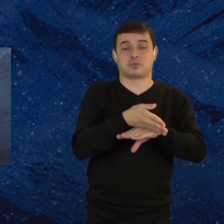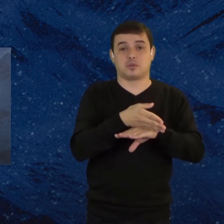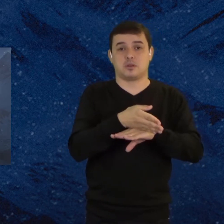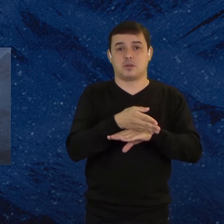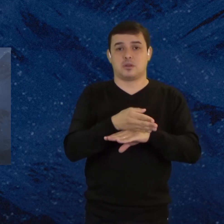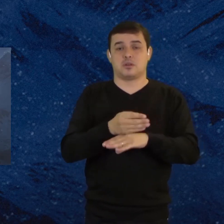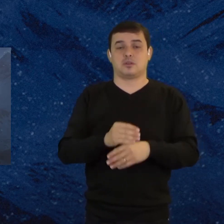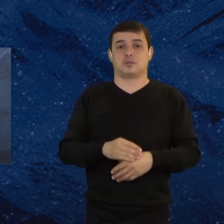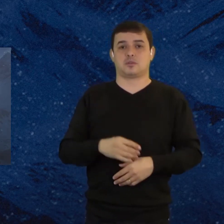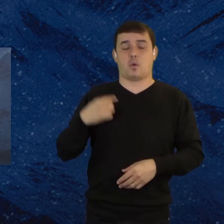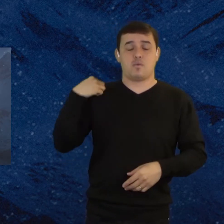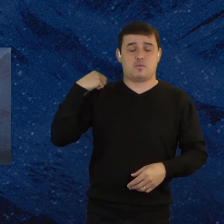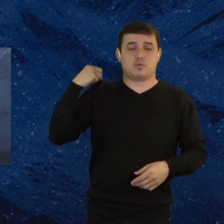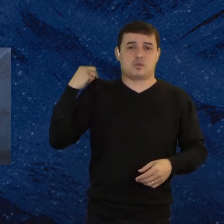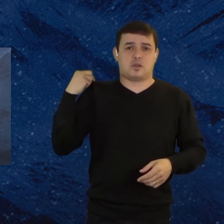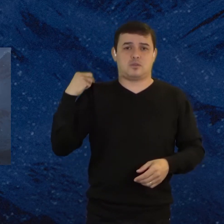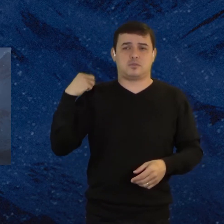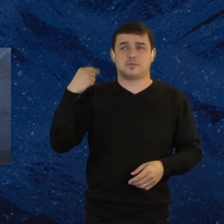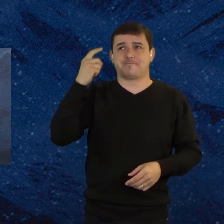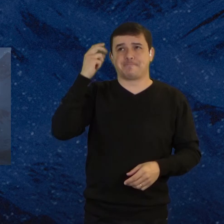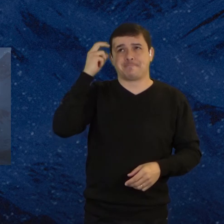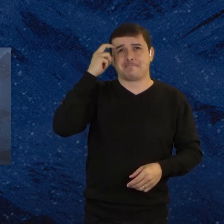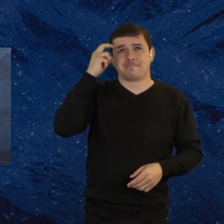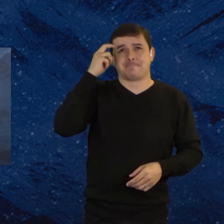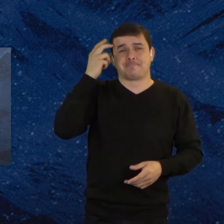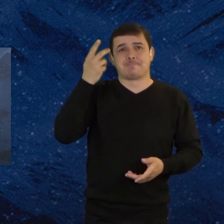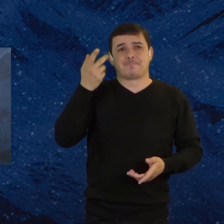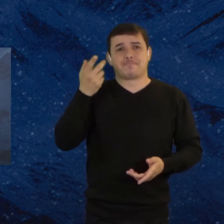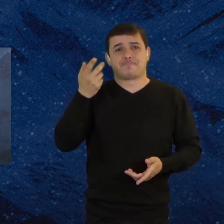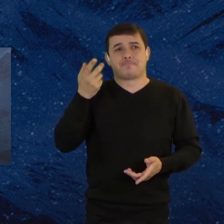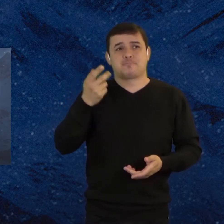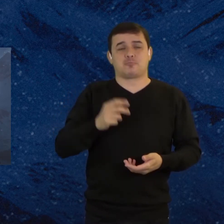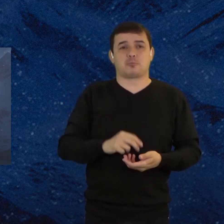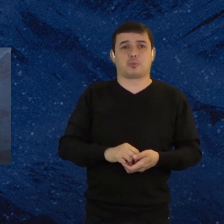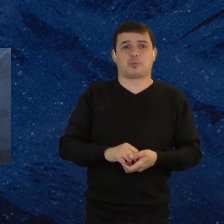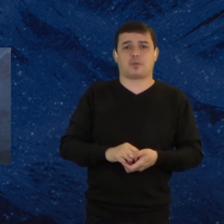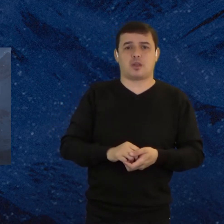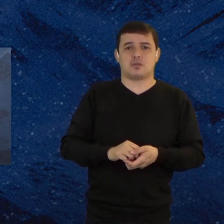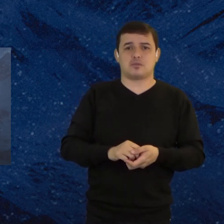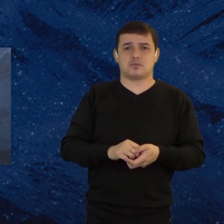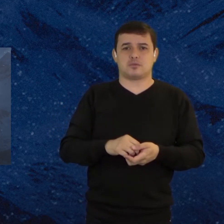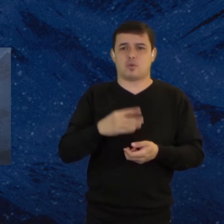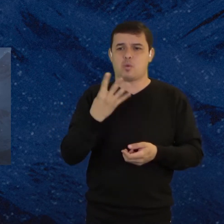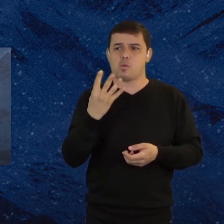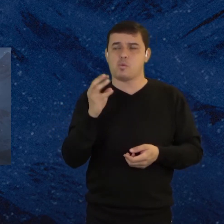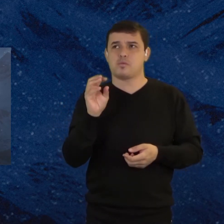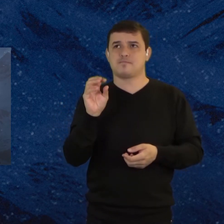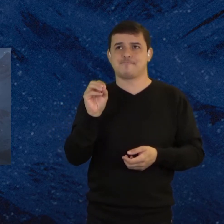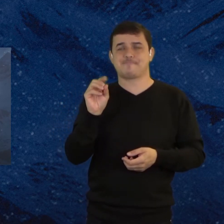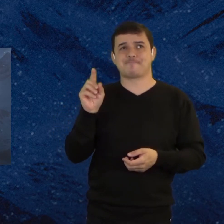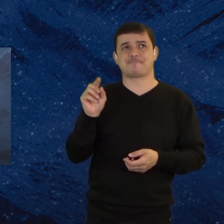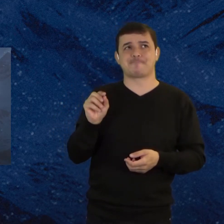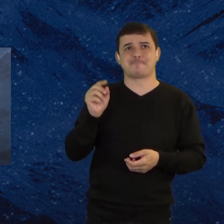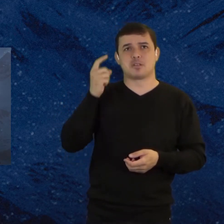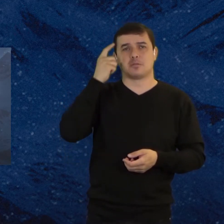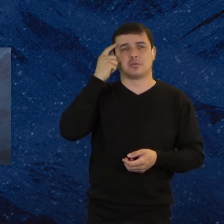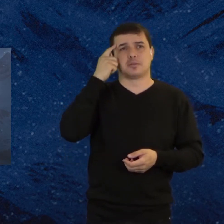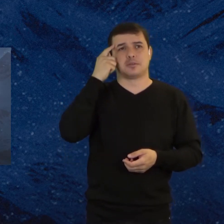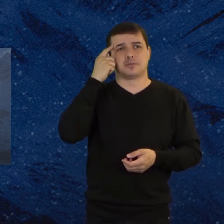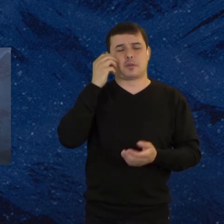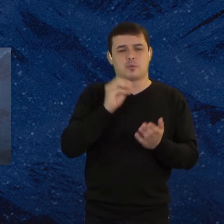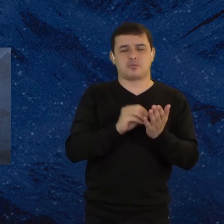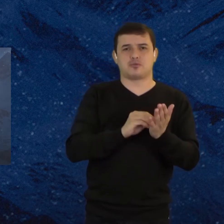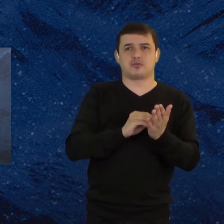voluntária, mas coloca a mão na sua consciência. Tem pessoas que, pelo fato de ser uma oferta voluntária, não ter taxa de